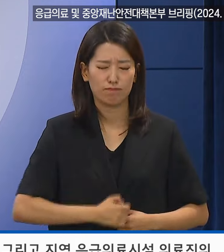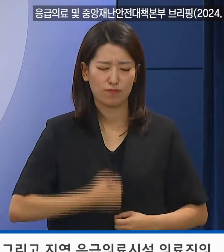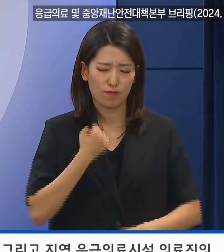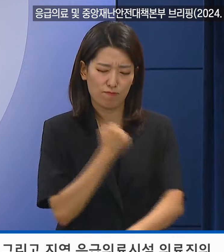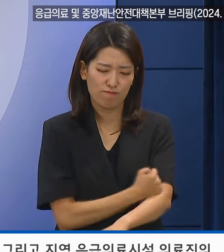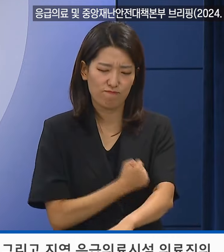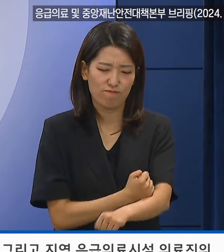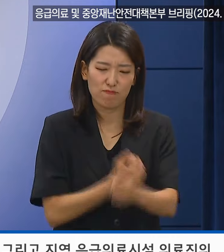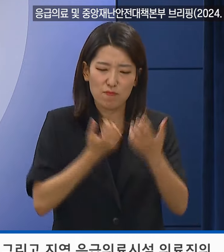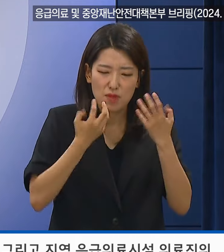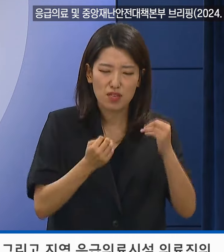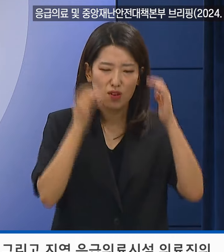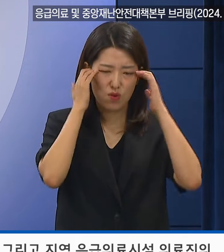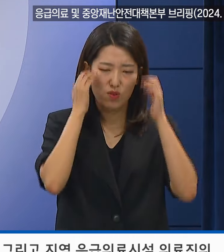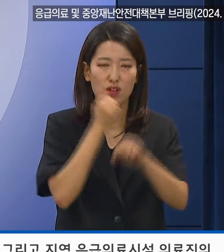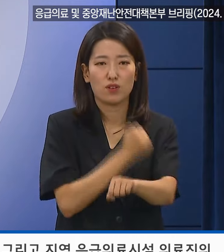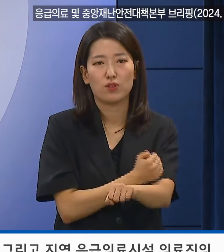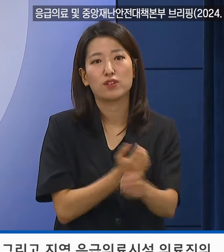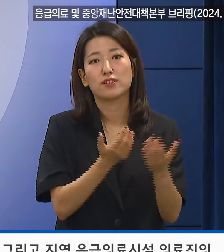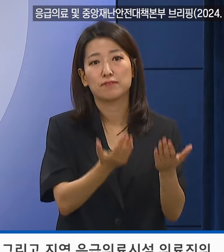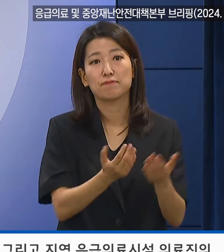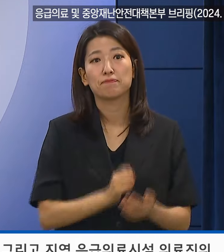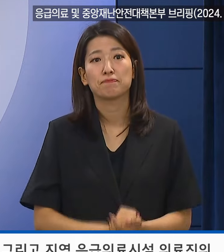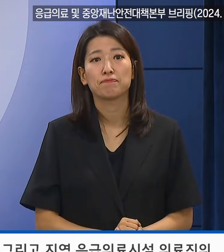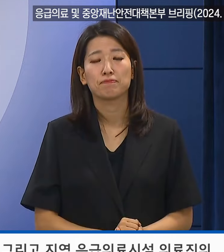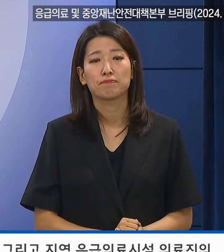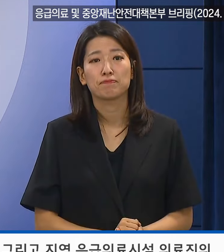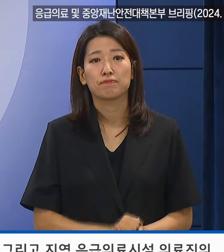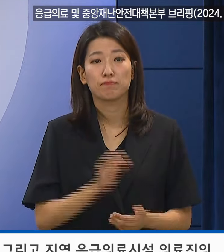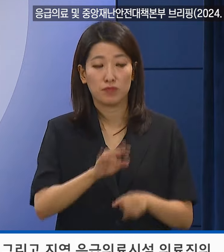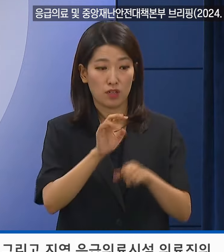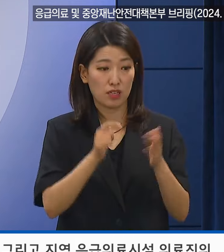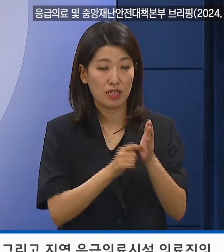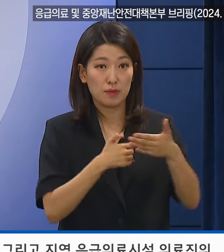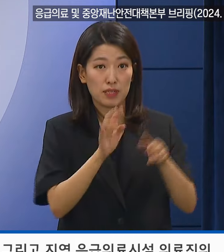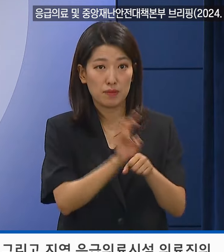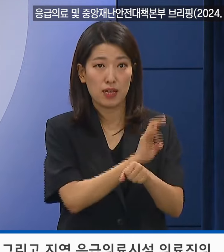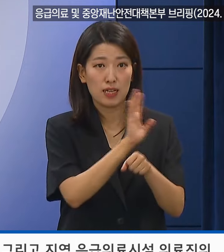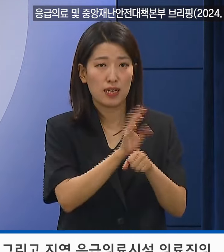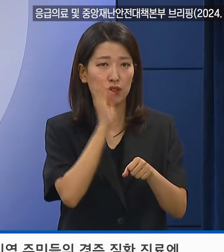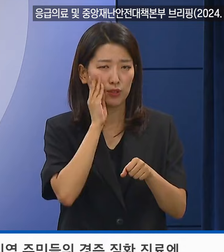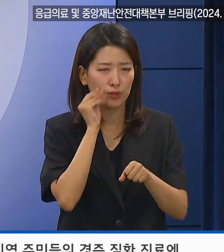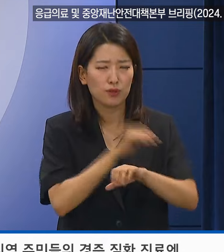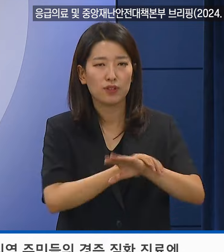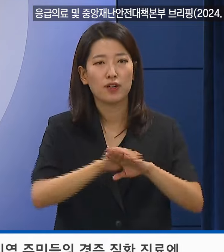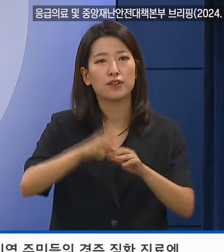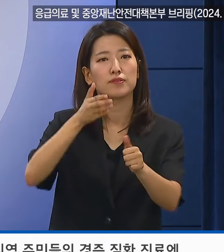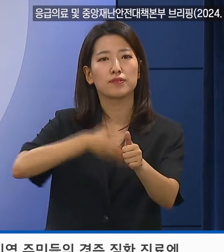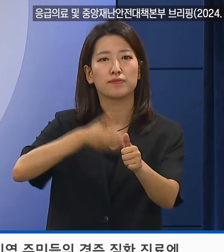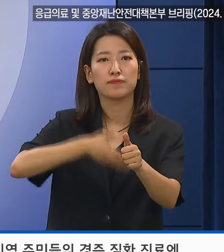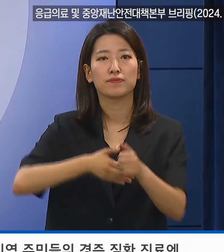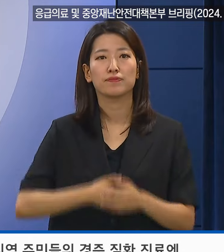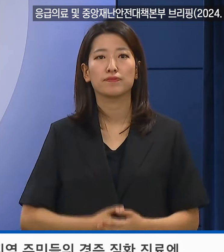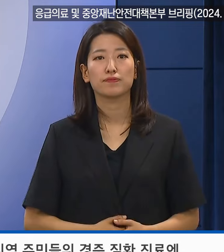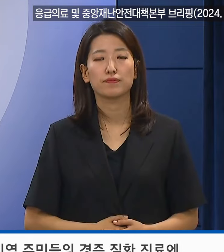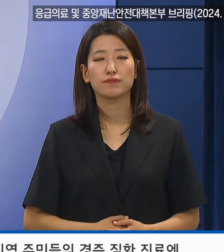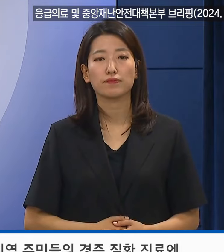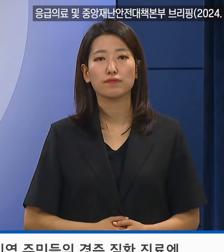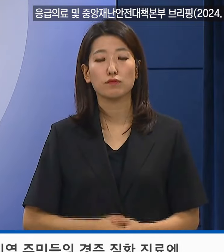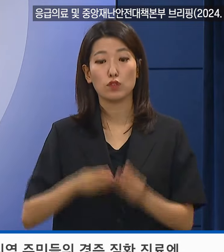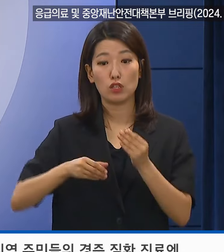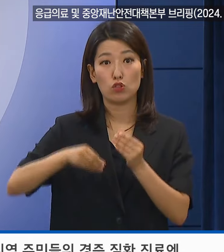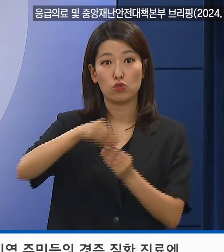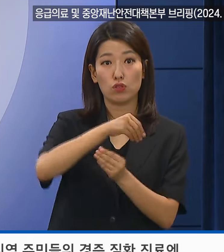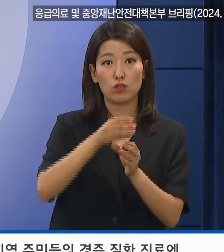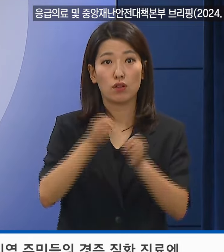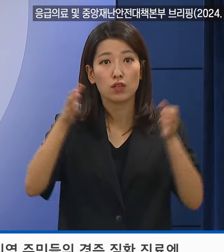이번 추석 연휴 기간 24시간 차질 없는 운영을 부탁드립니다. 또한 추석 연휴 기간 문